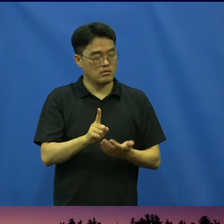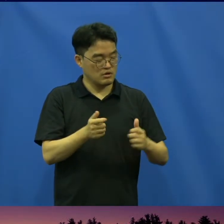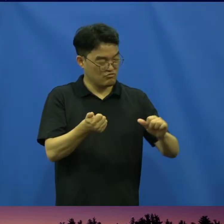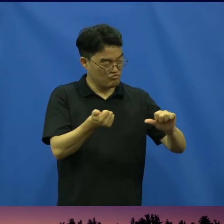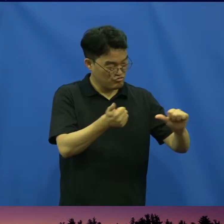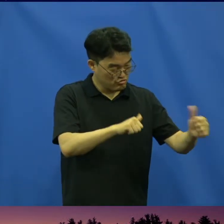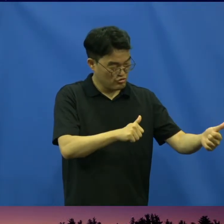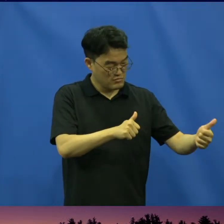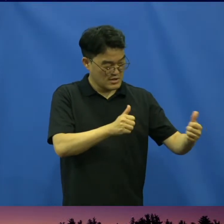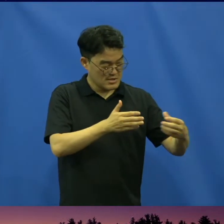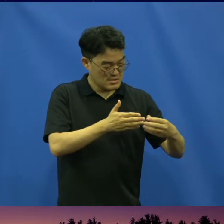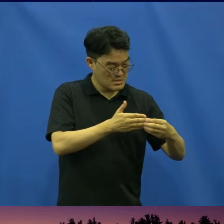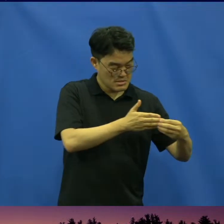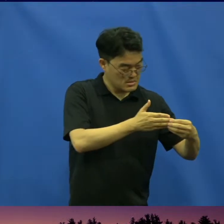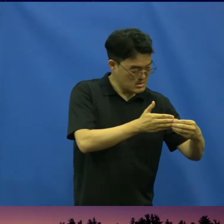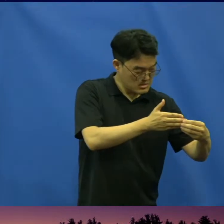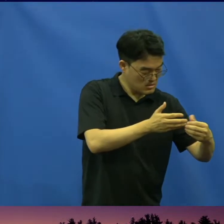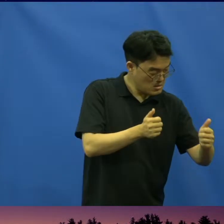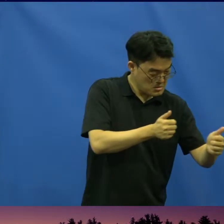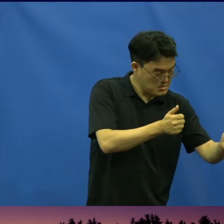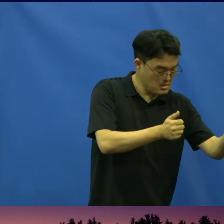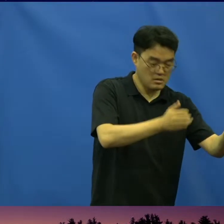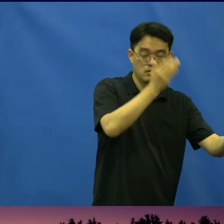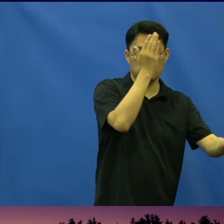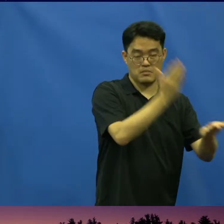생명의 열매가 맺혀야 돼요.